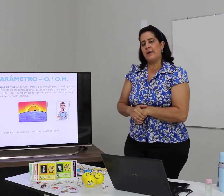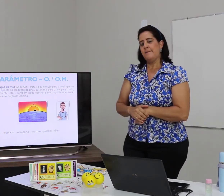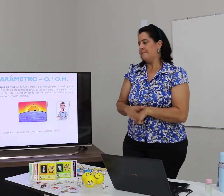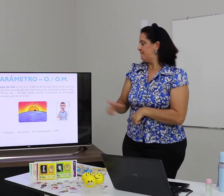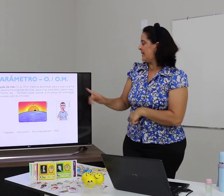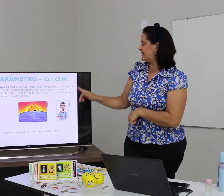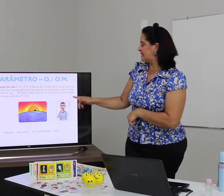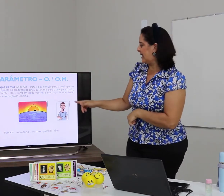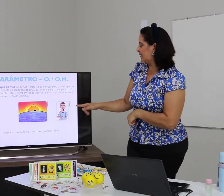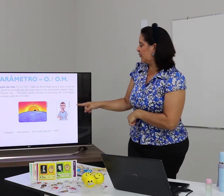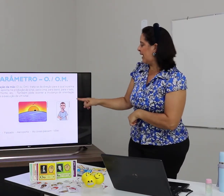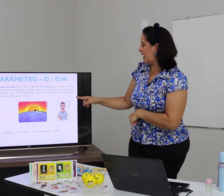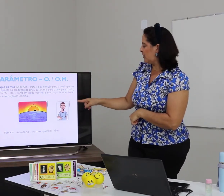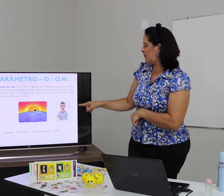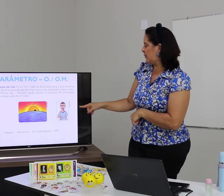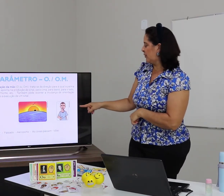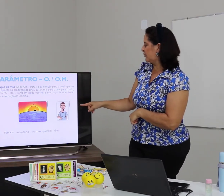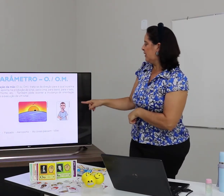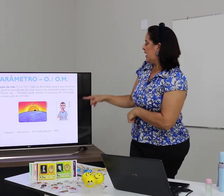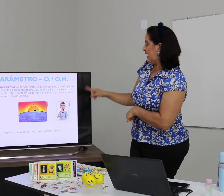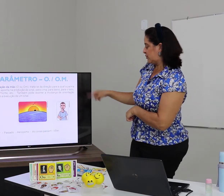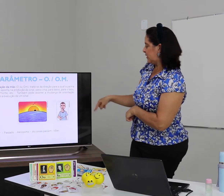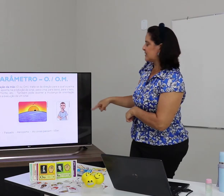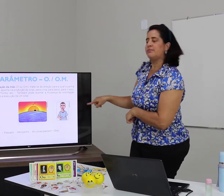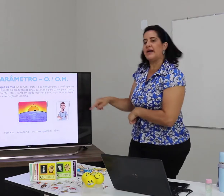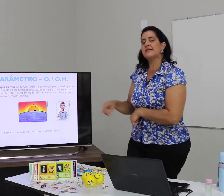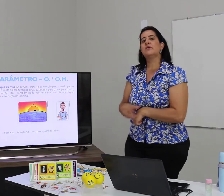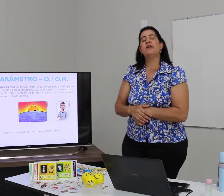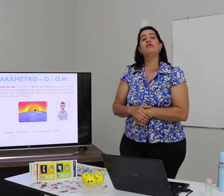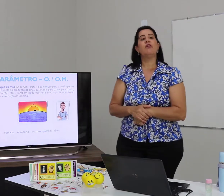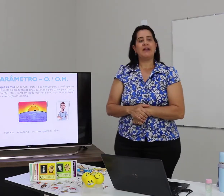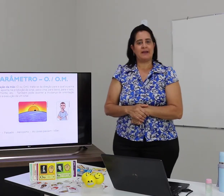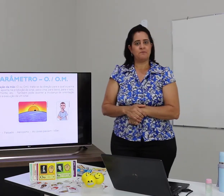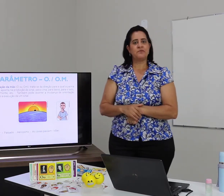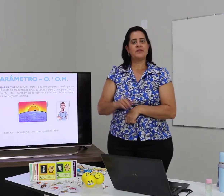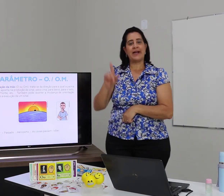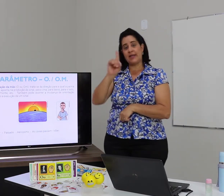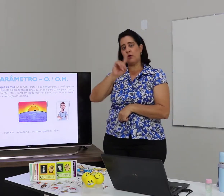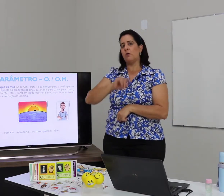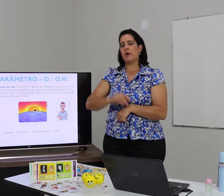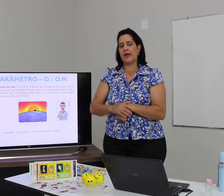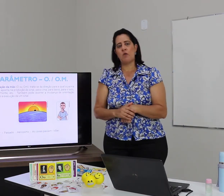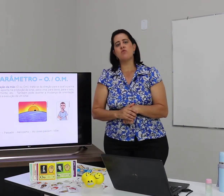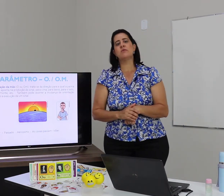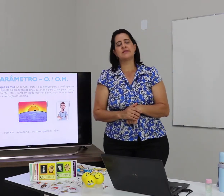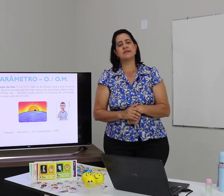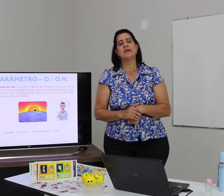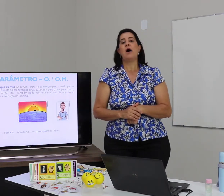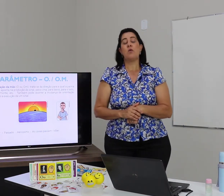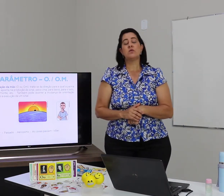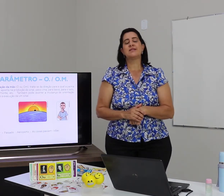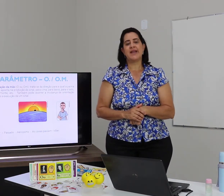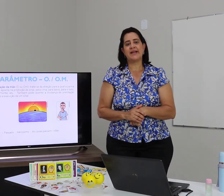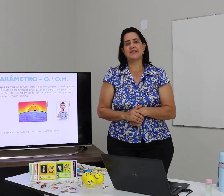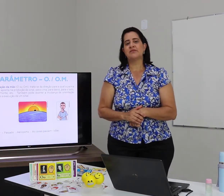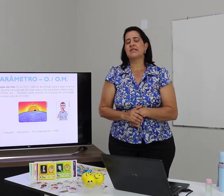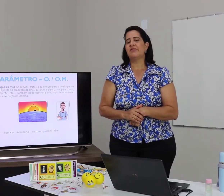Ajudar, passado, aeroporto, as coisas passam e vôlei. Aqui eu coloquei alguns sinais que você vai